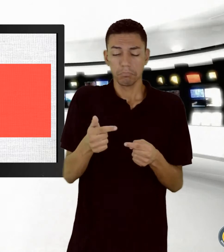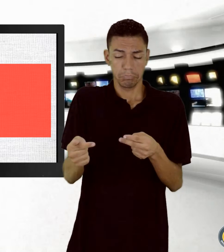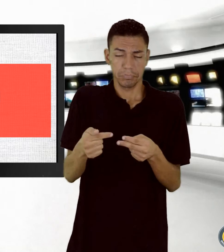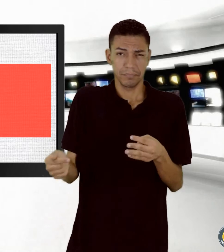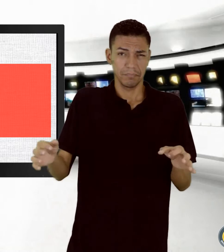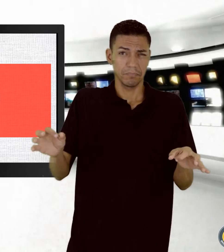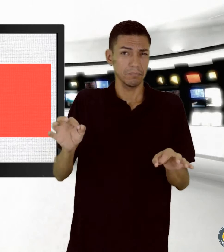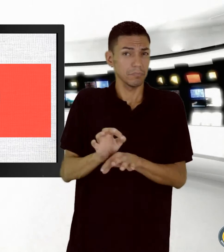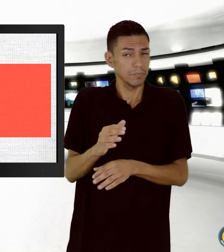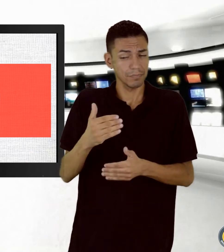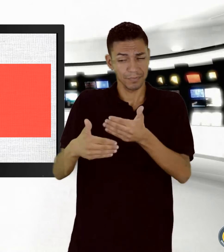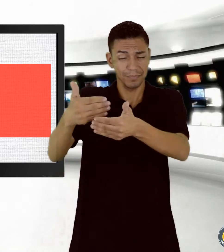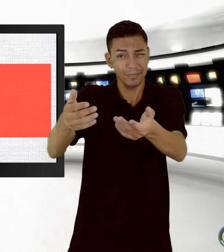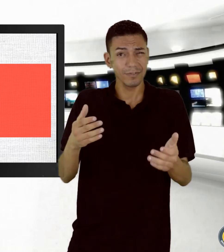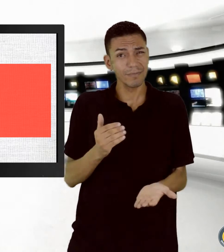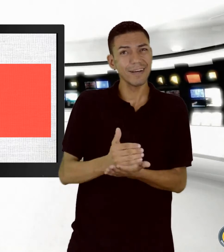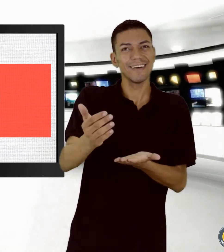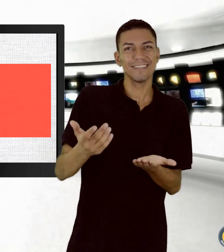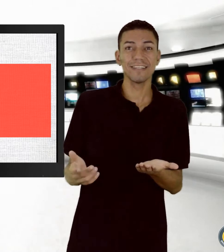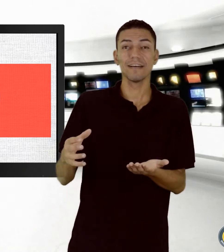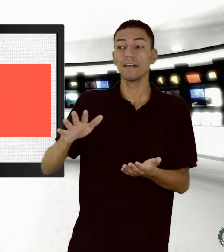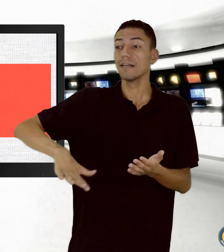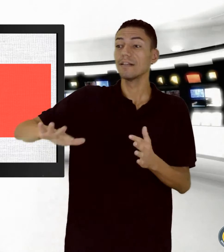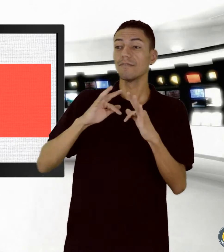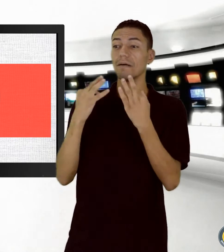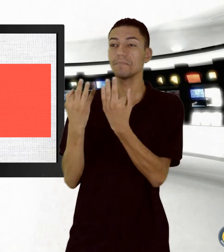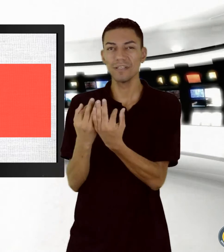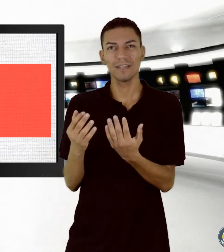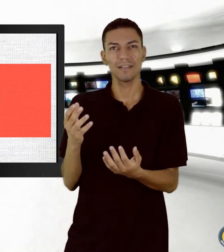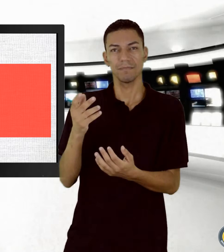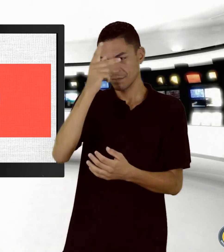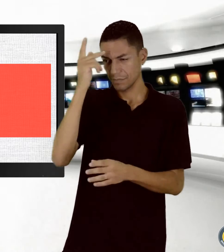paciente, a sensação de bem-estar no final da sessão é facilmente observada.